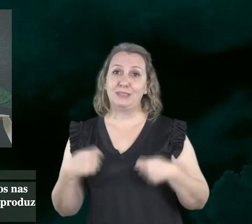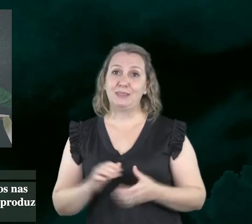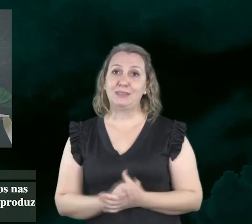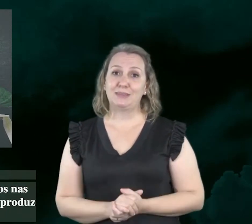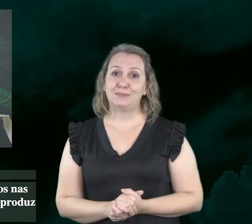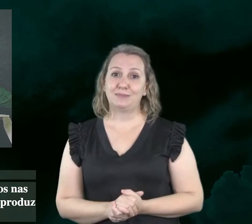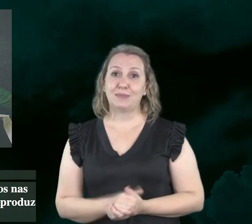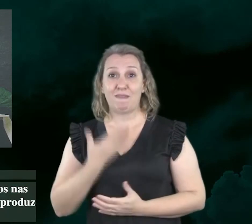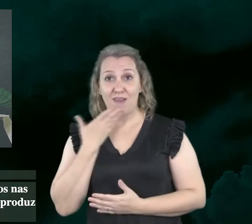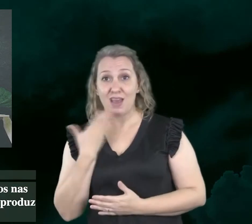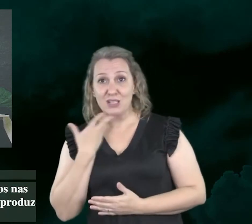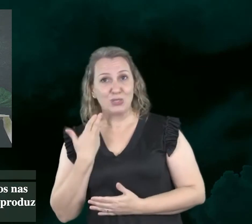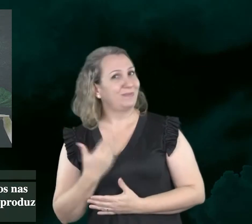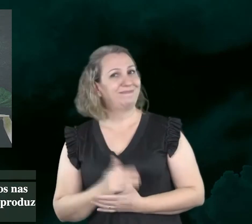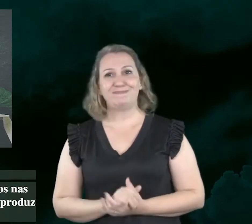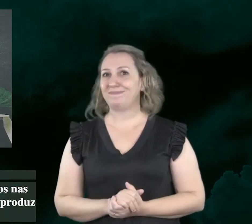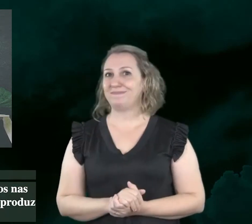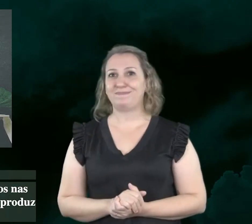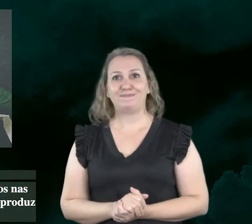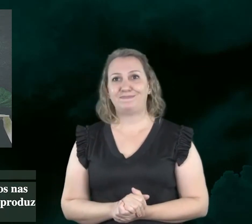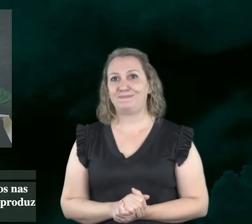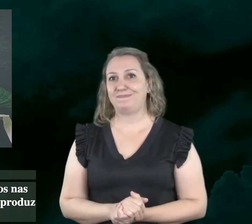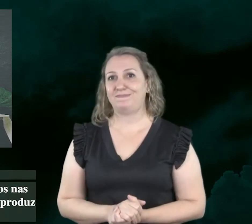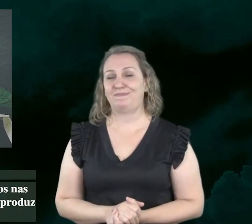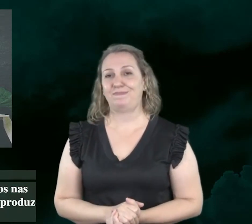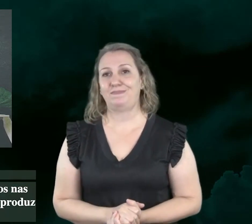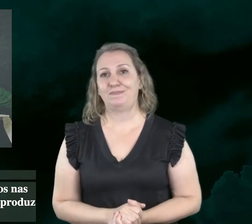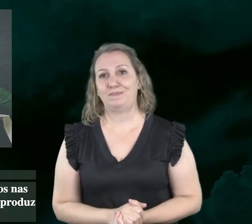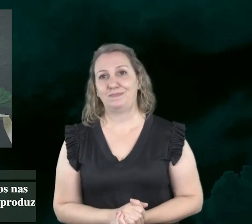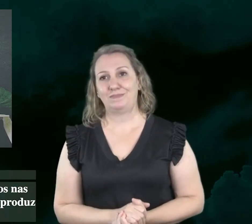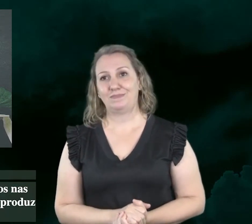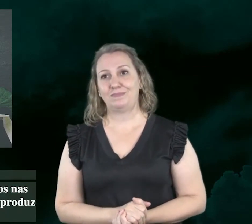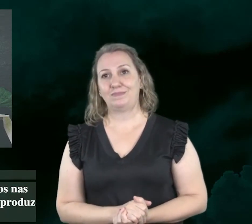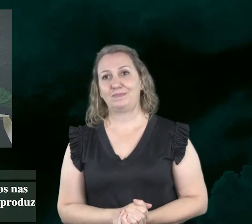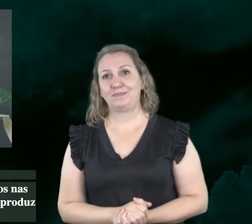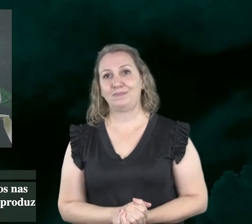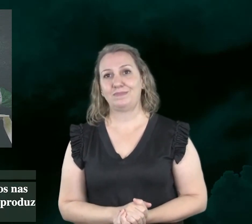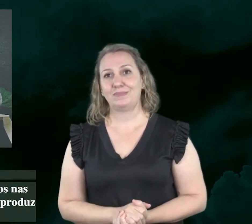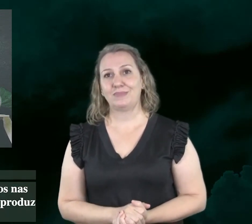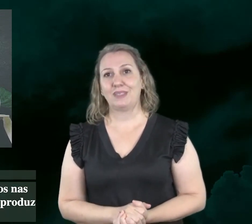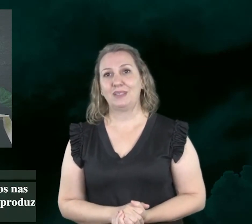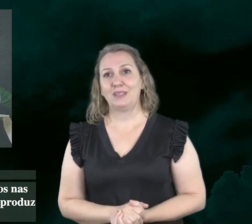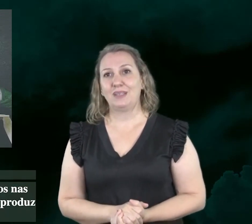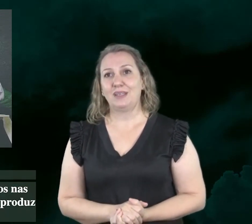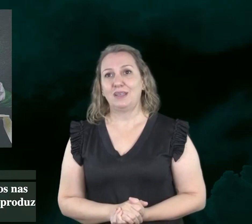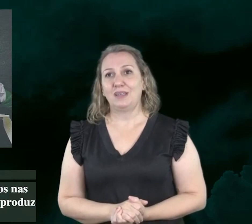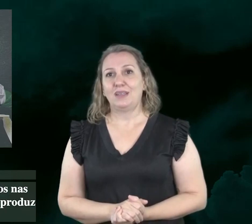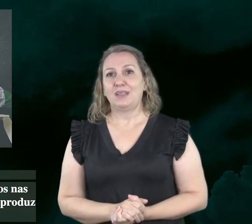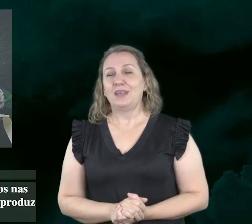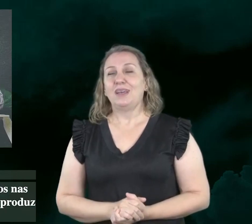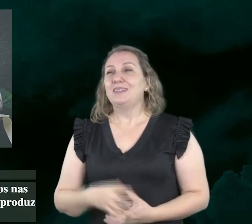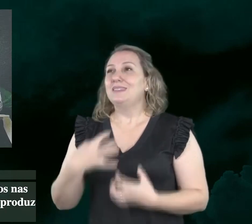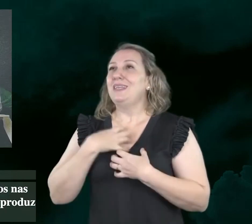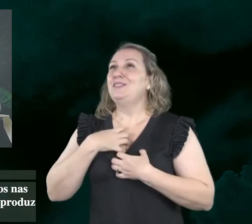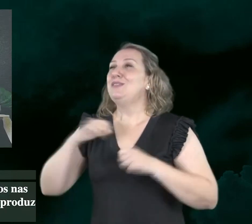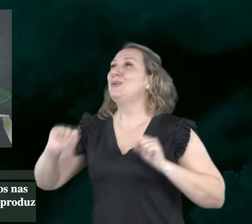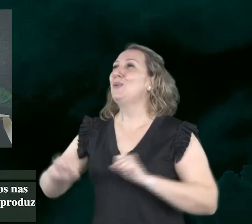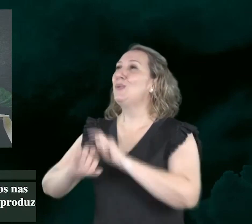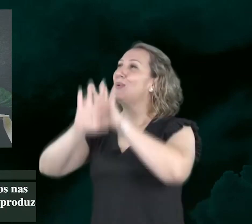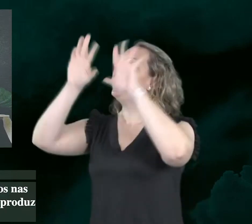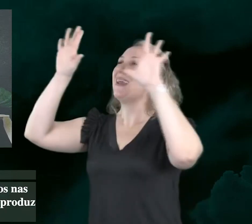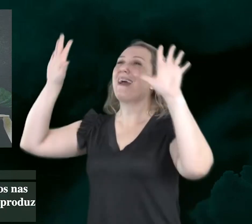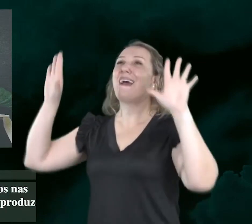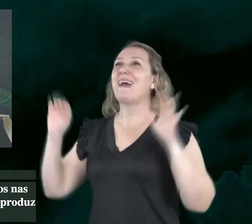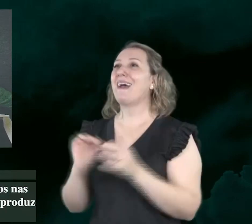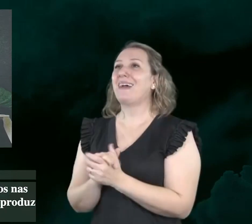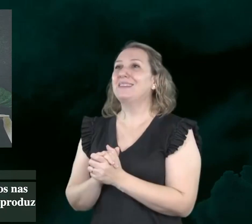gloriar-se nas próprias tribulações, né, mas gloriar-se na perseverança, porque a perseverança